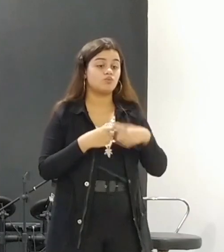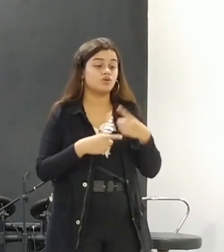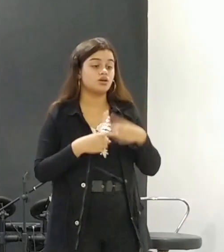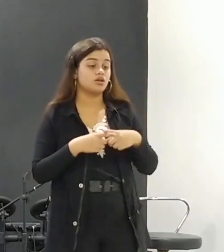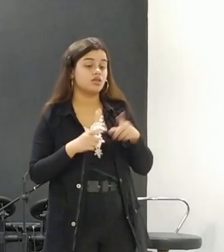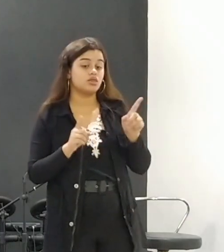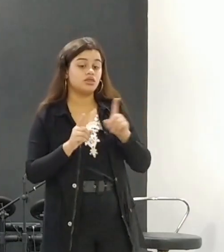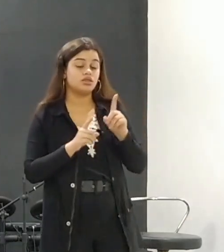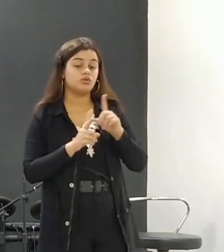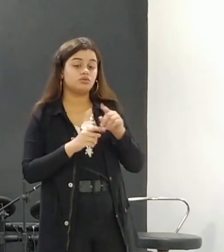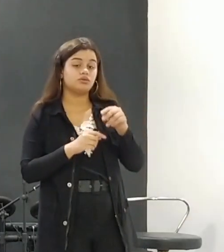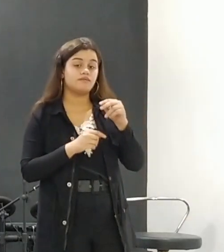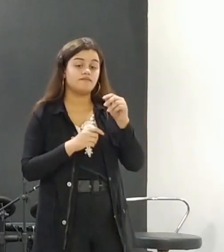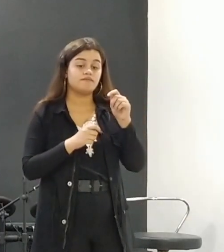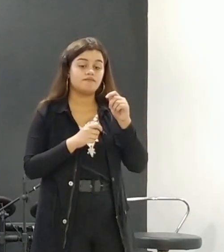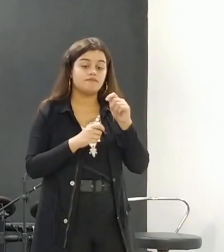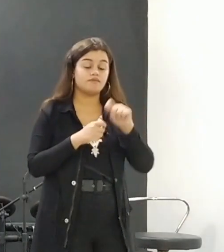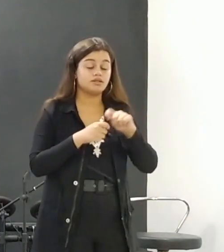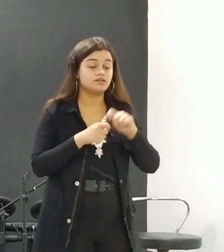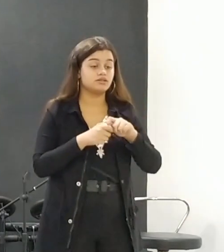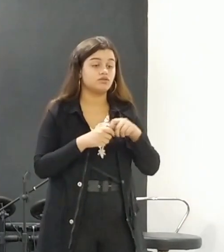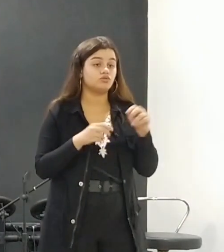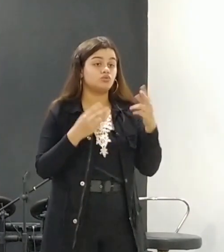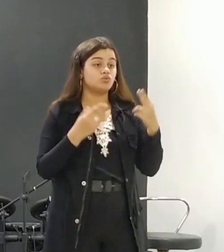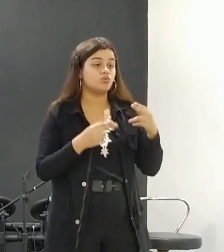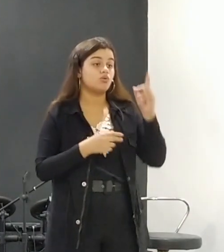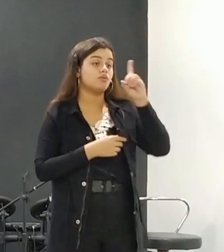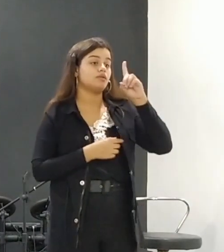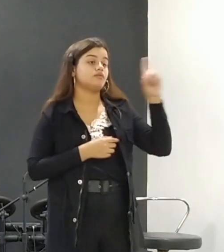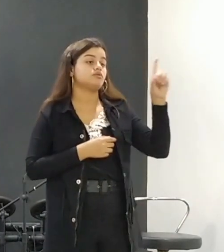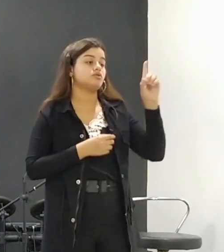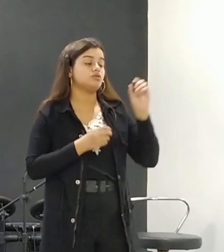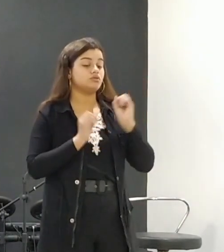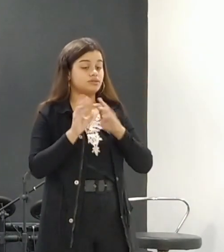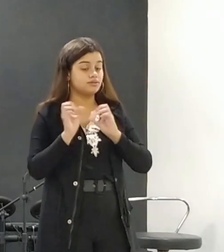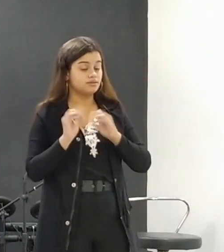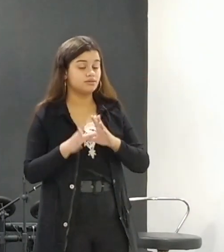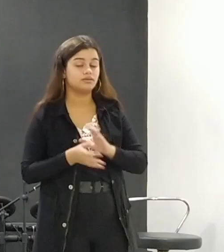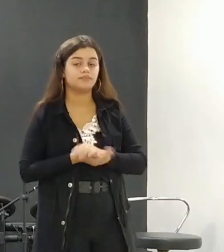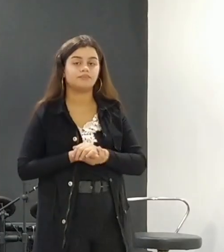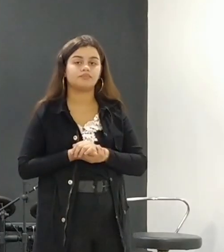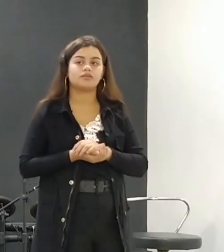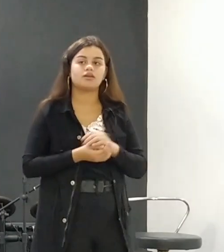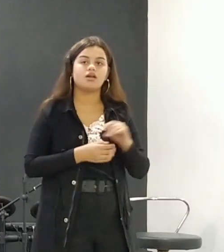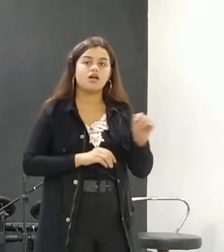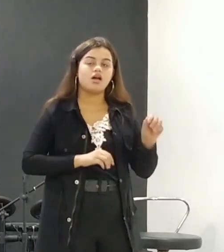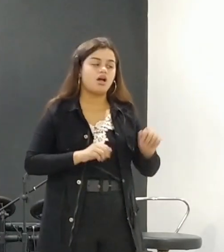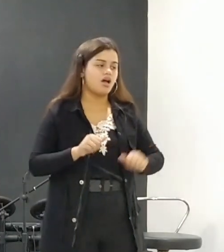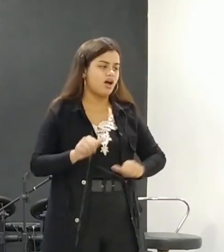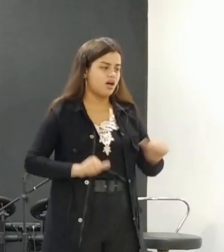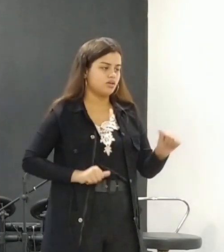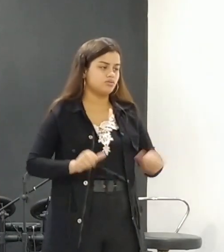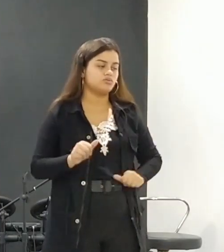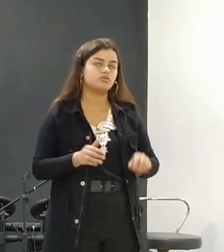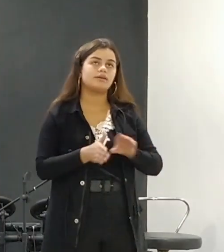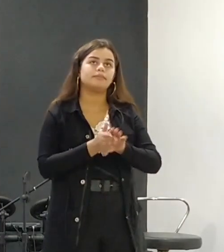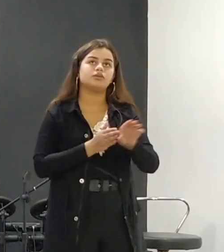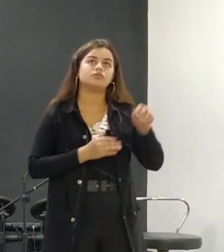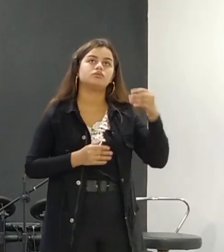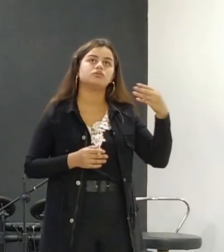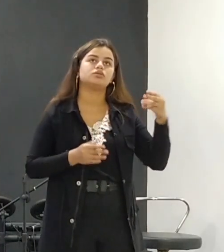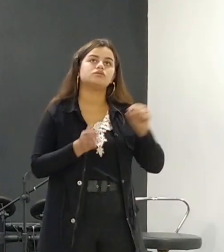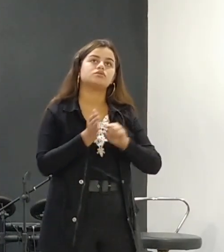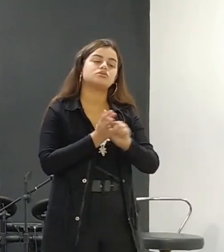que a Bíblia ensina, peça perdão a Deus. Atos capítulo 3, versículo 19, aquele grande sermão de